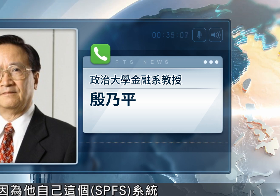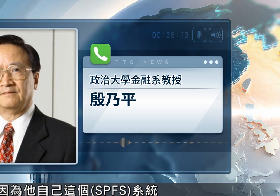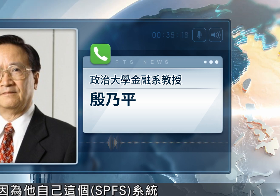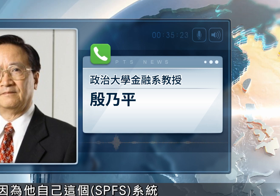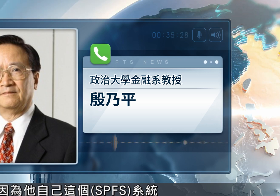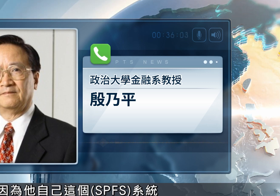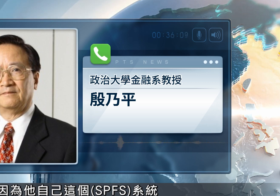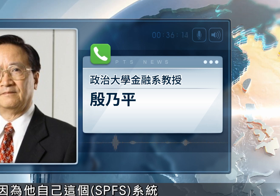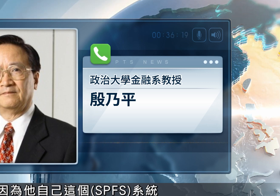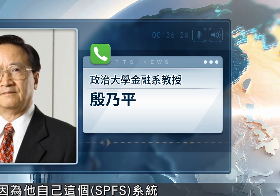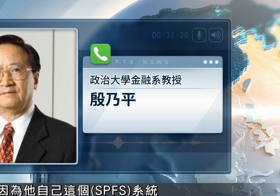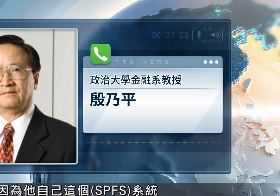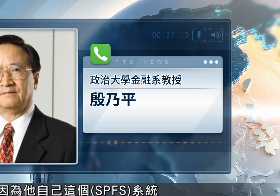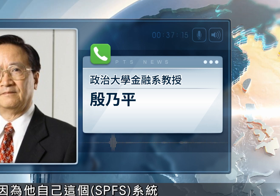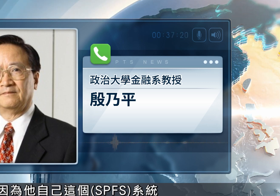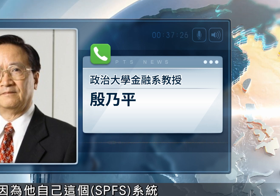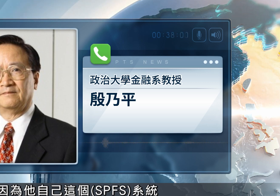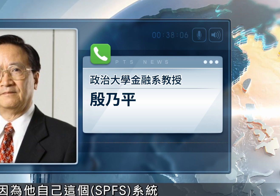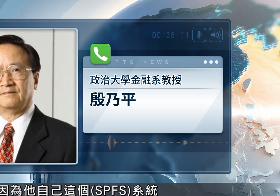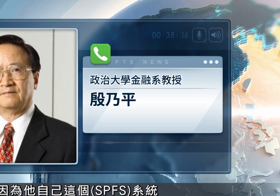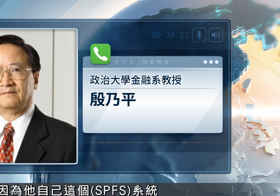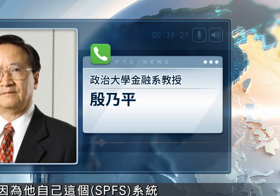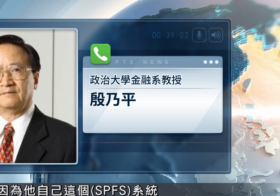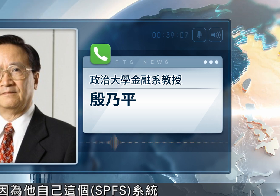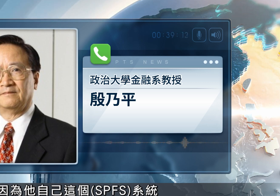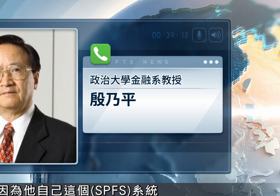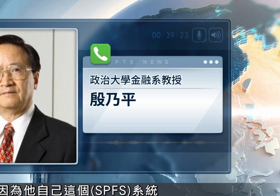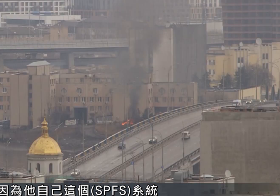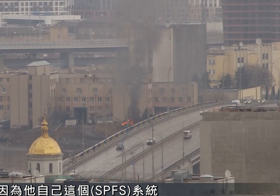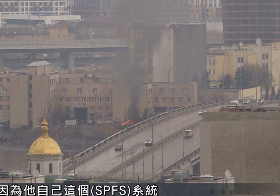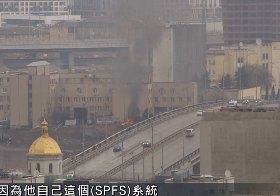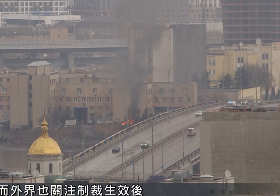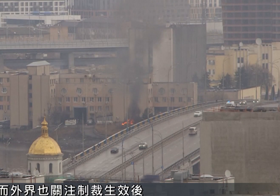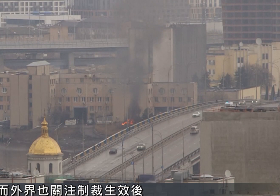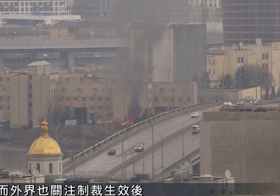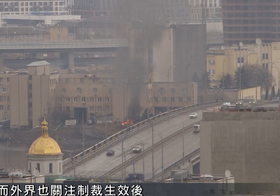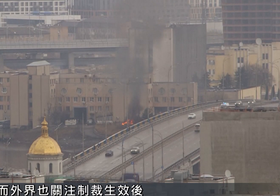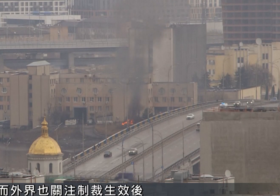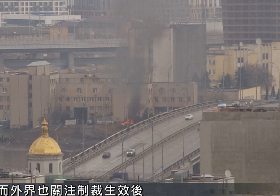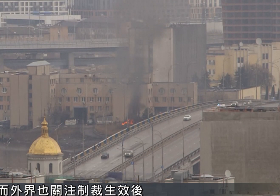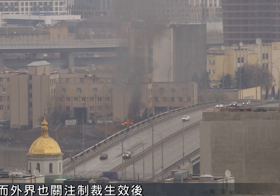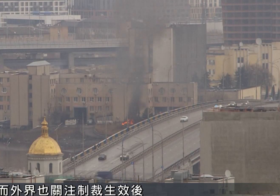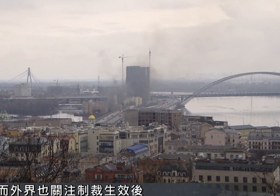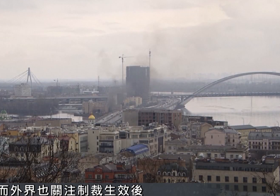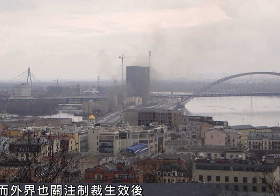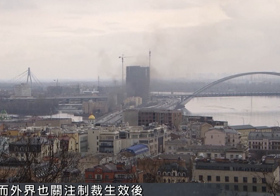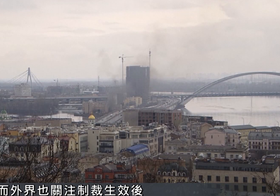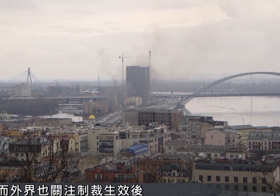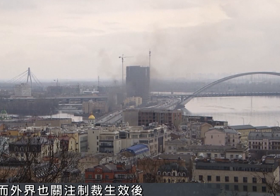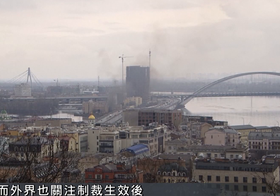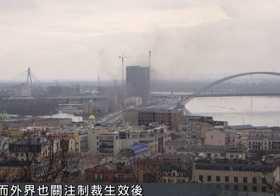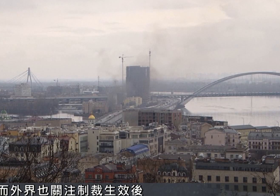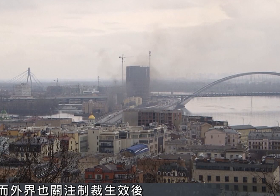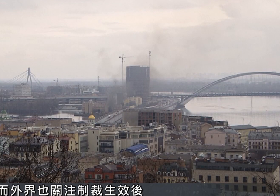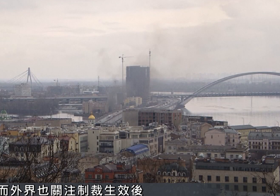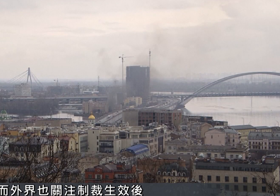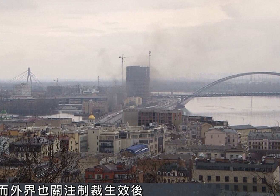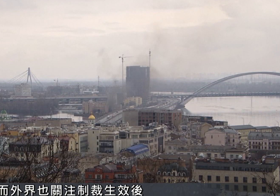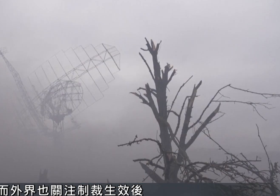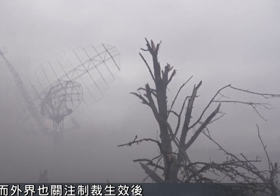代 SWIFT。在很多地方的这种功能， 而外界也关注制裁生效后是否会让全球金融市场大乱。对